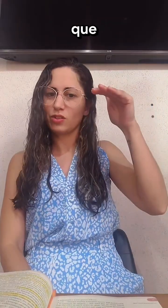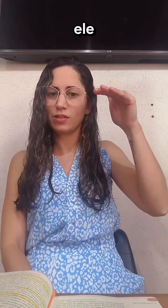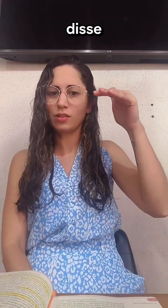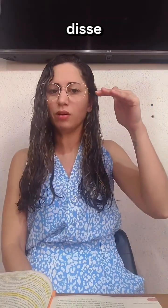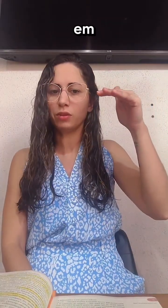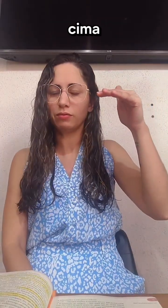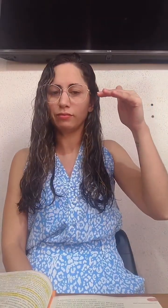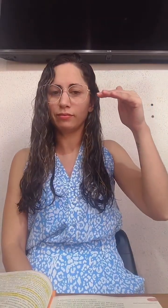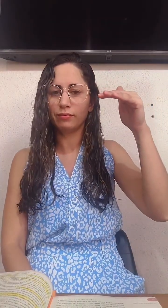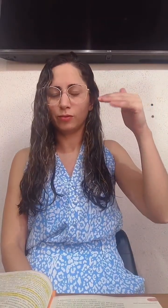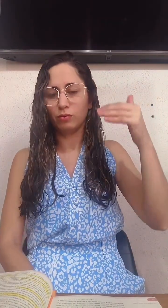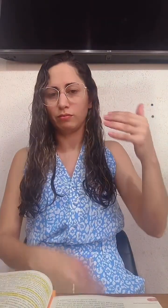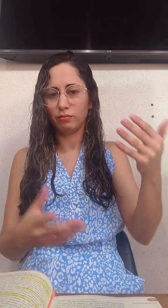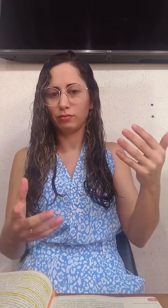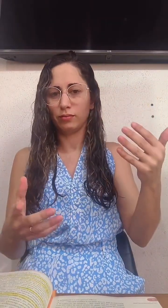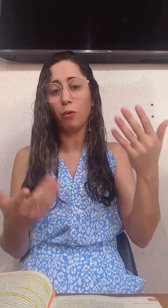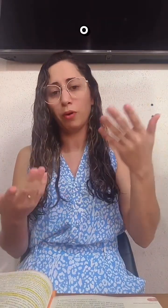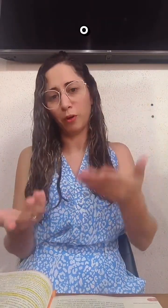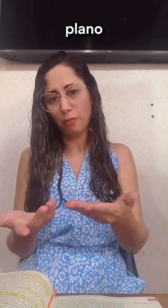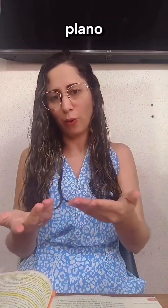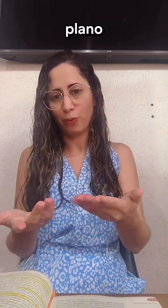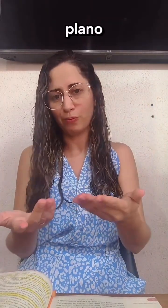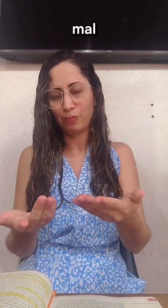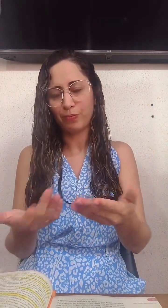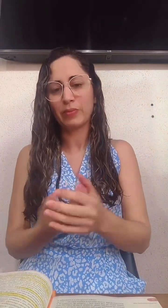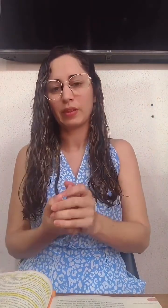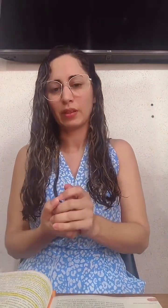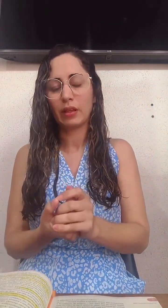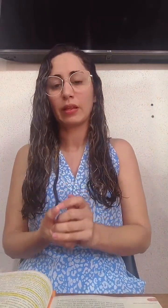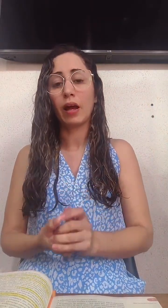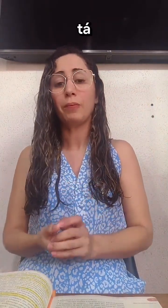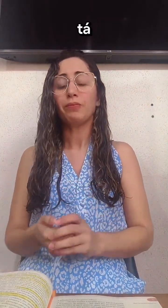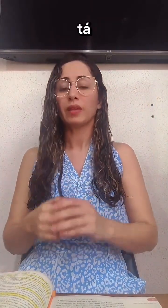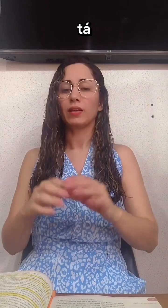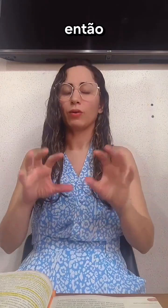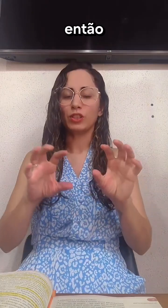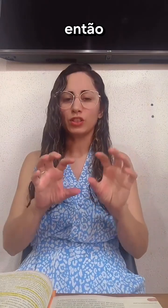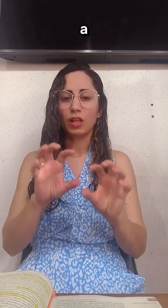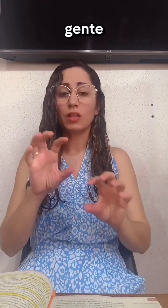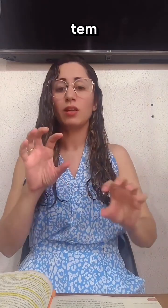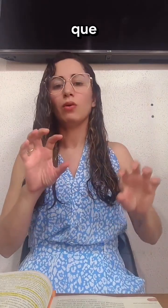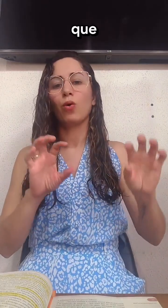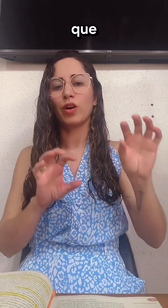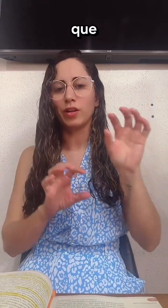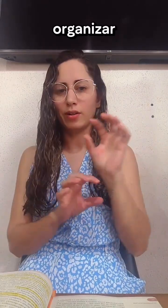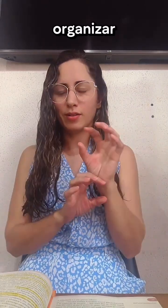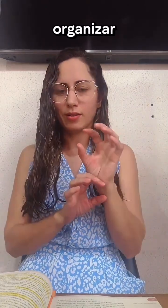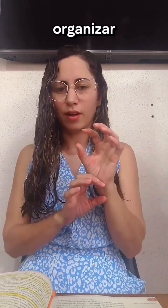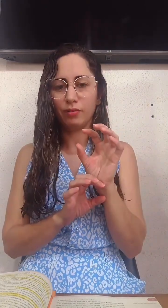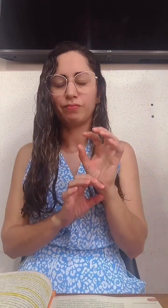disse em cima. O plano mal. Tá? Então, a gente tem que organizar